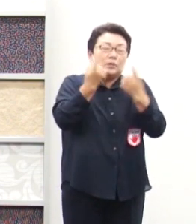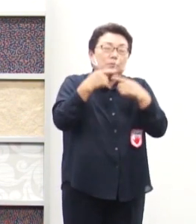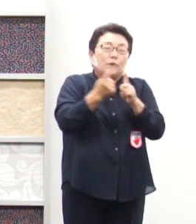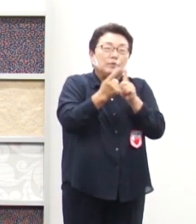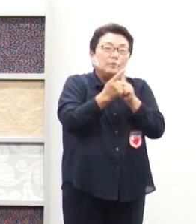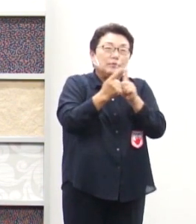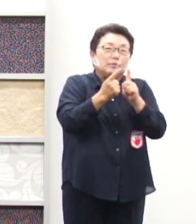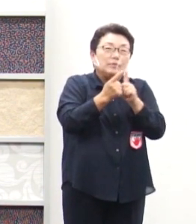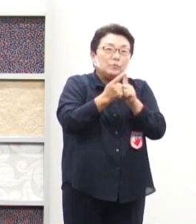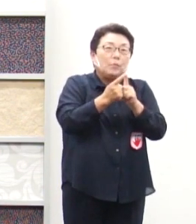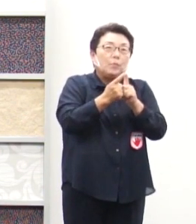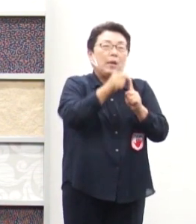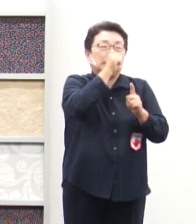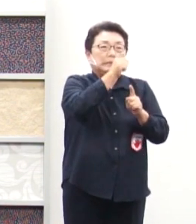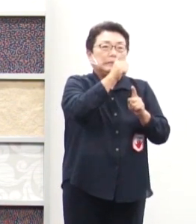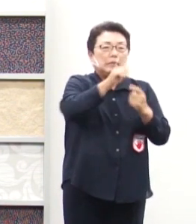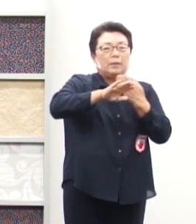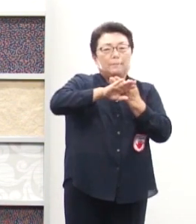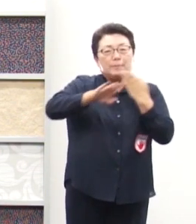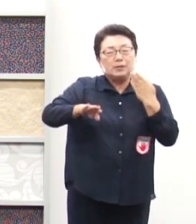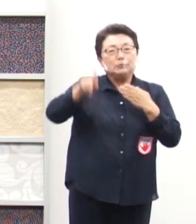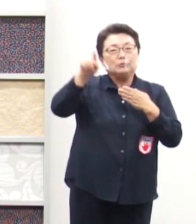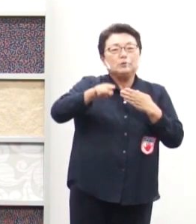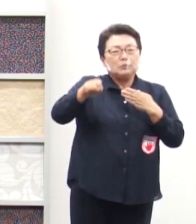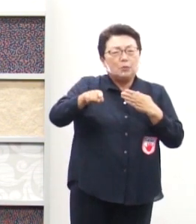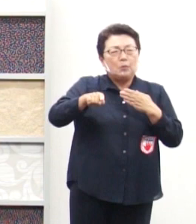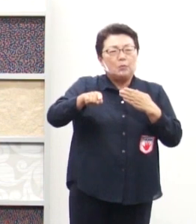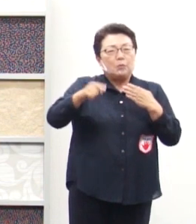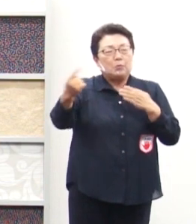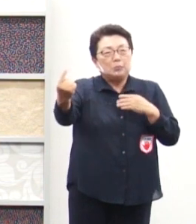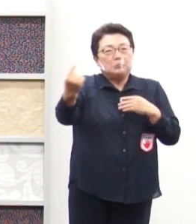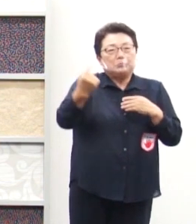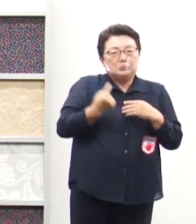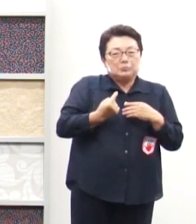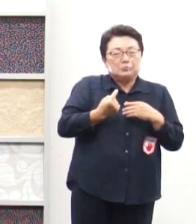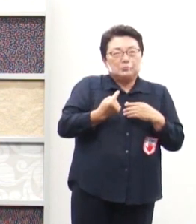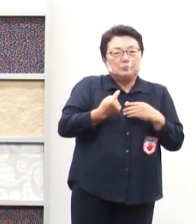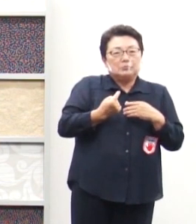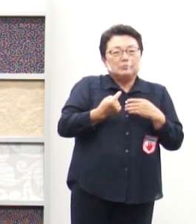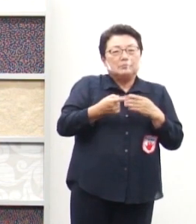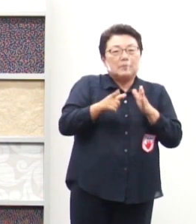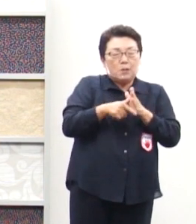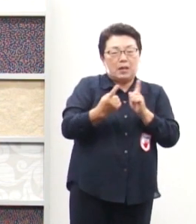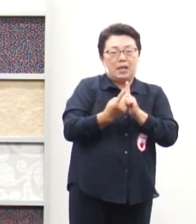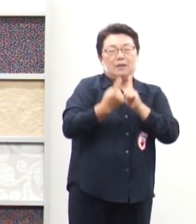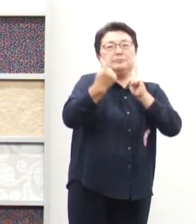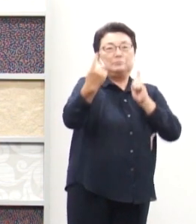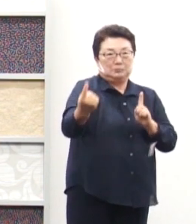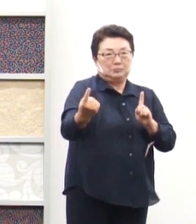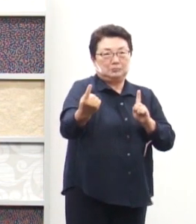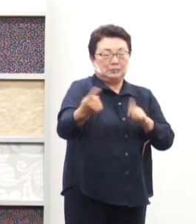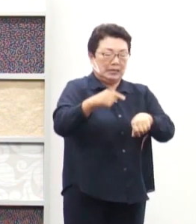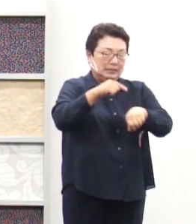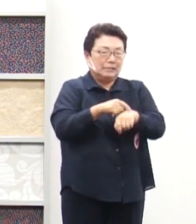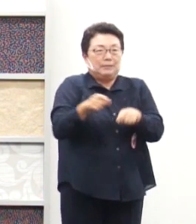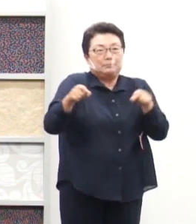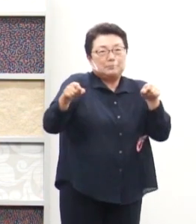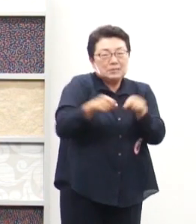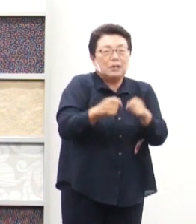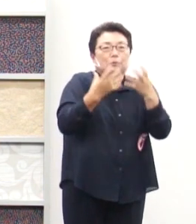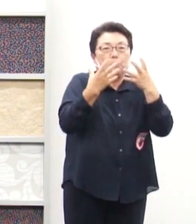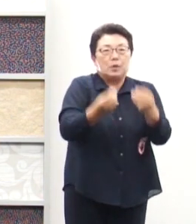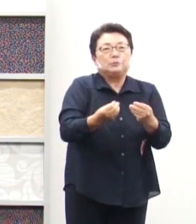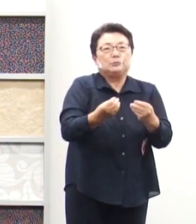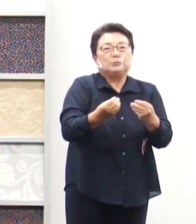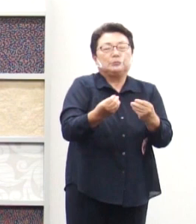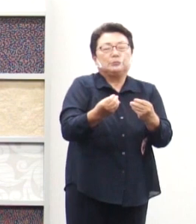とでない他人が入る場合にはやっぱり距離を空けていただく、短時間にする、そういうことに